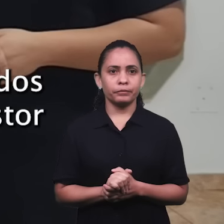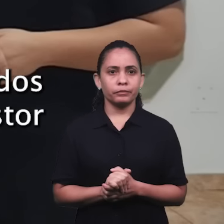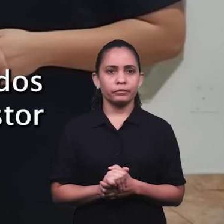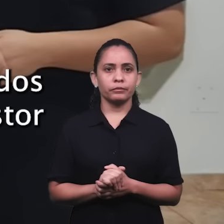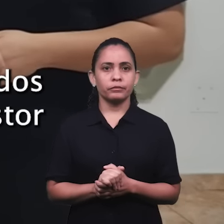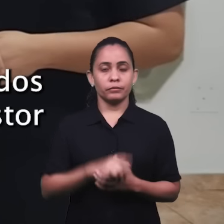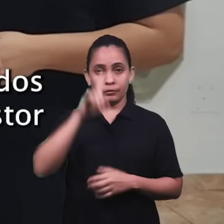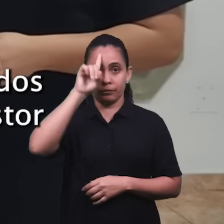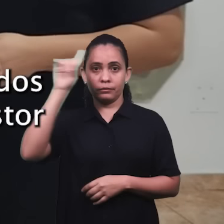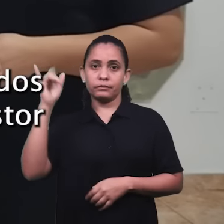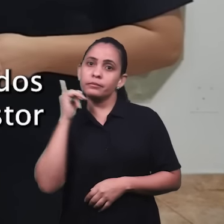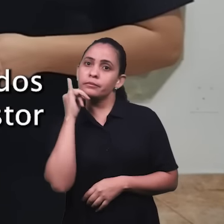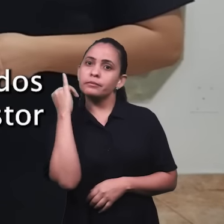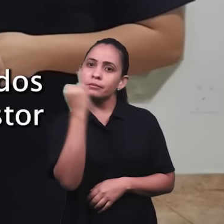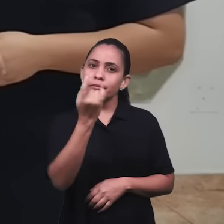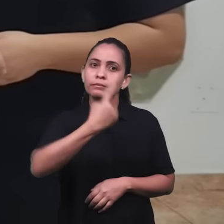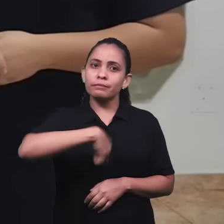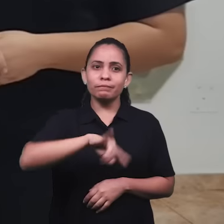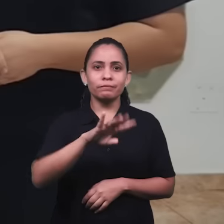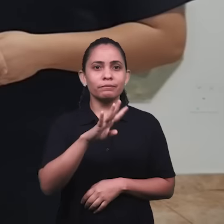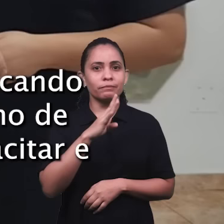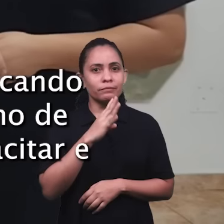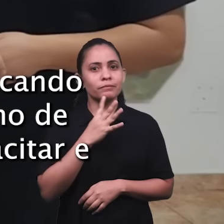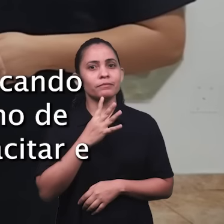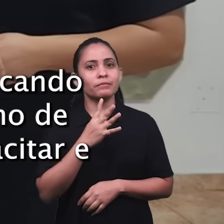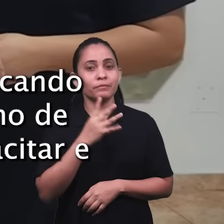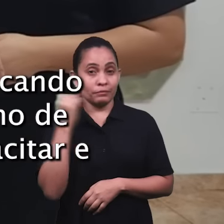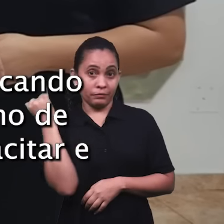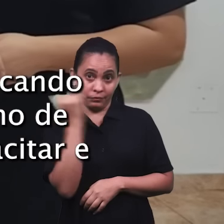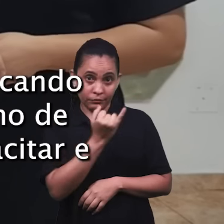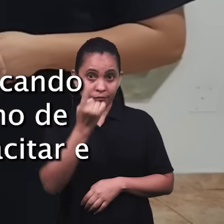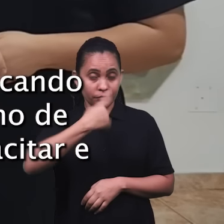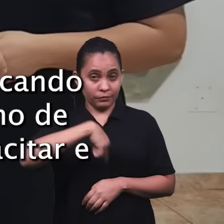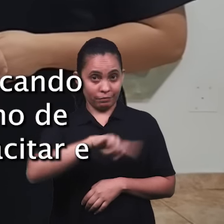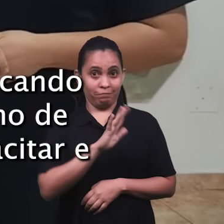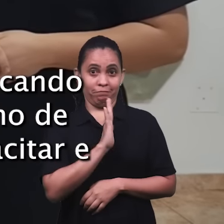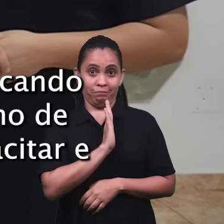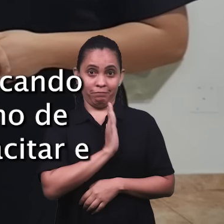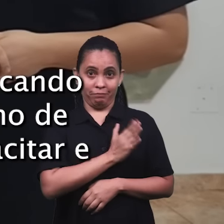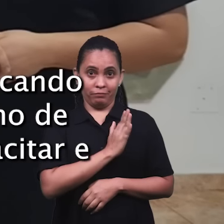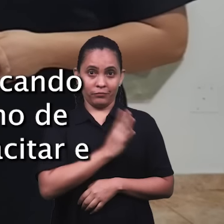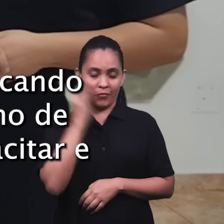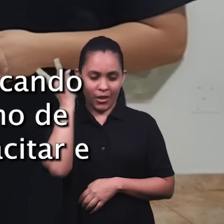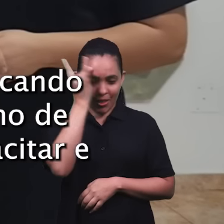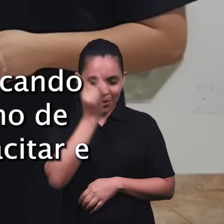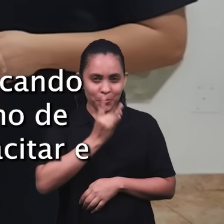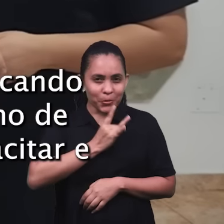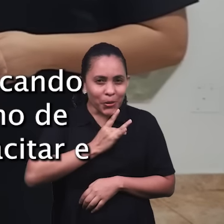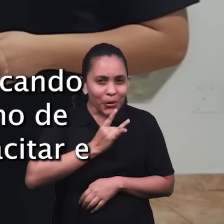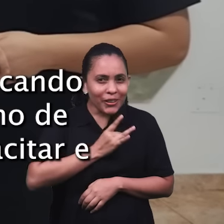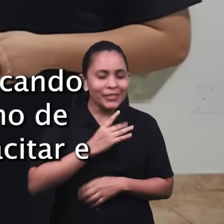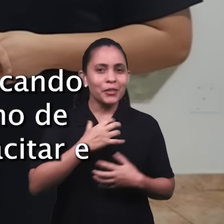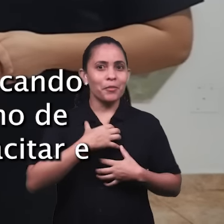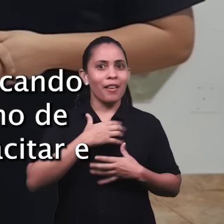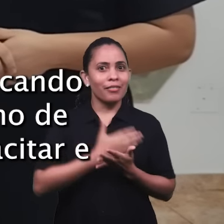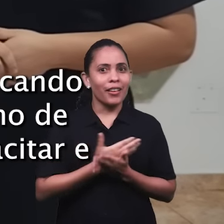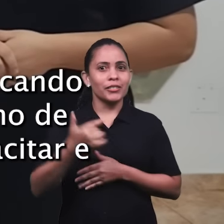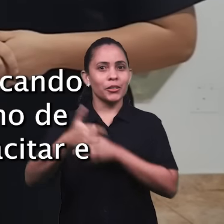todas las intérpretes y me dijo que yo también me incluya. Cuando oraron por nosotros, el Señor